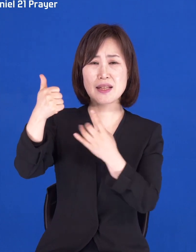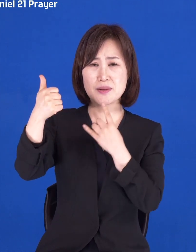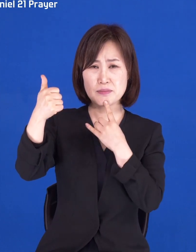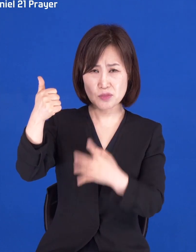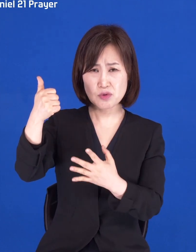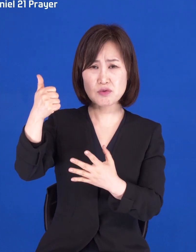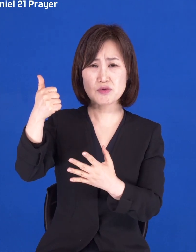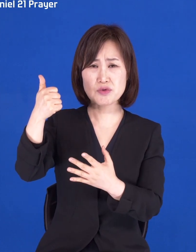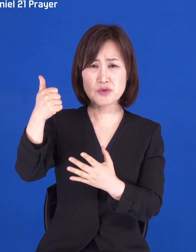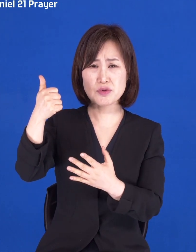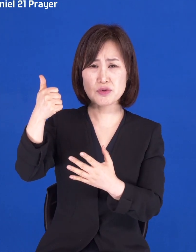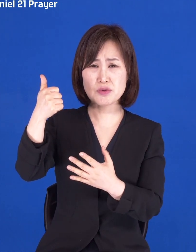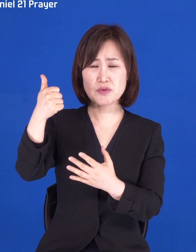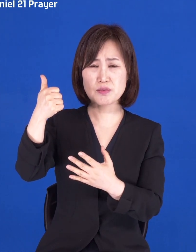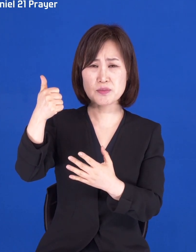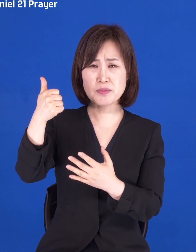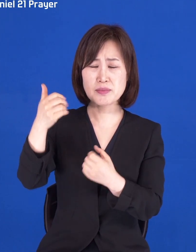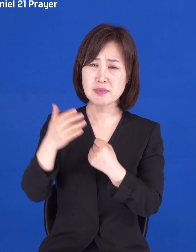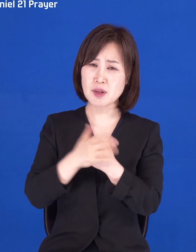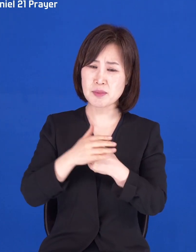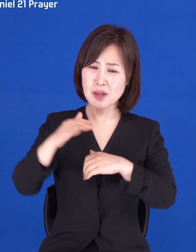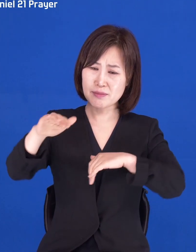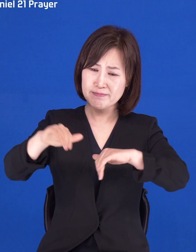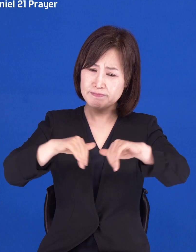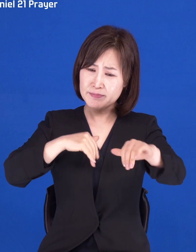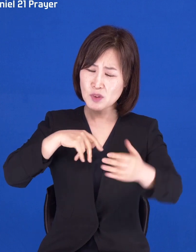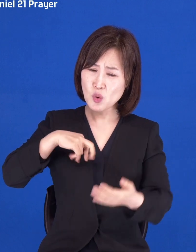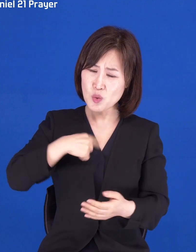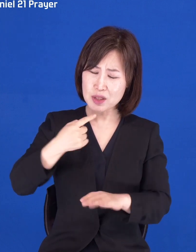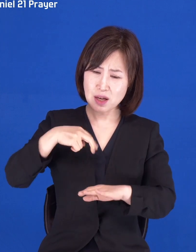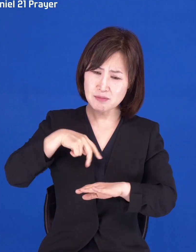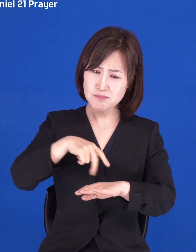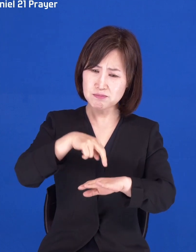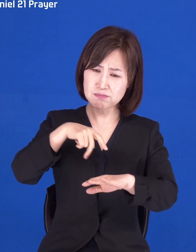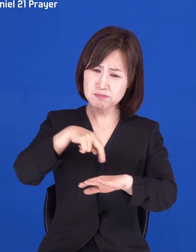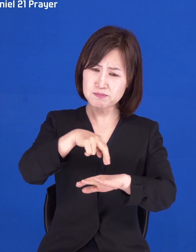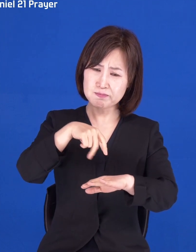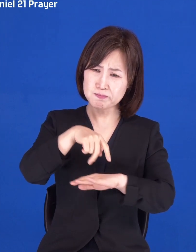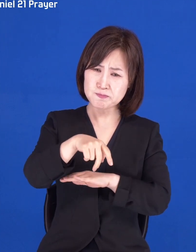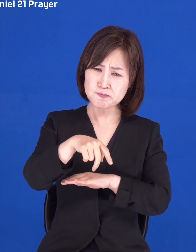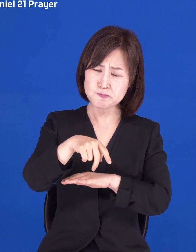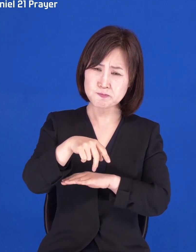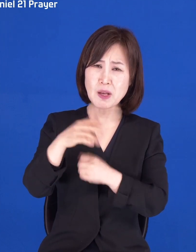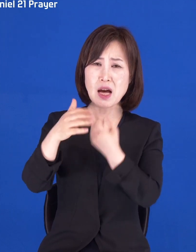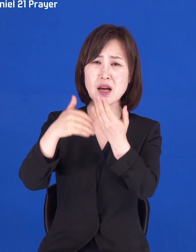그래서 길을 걸으면서 그냥 하나님만 찾았습니다.